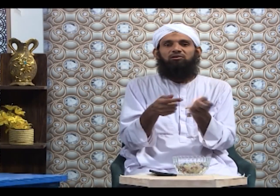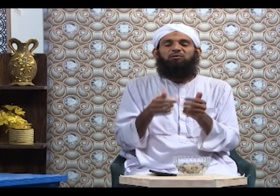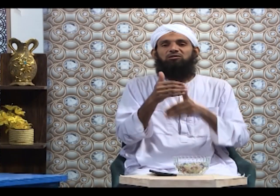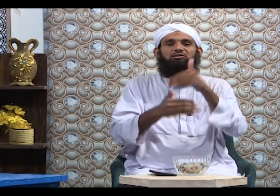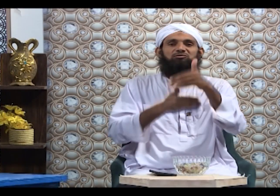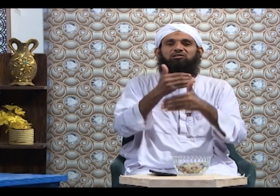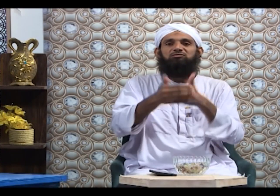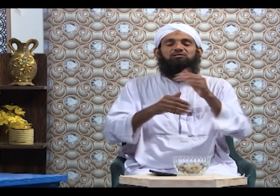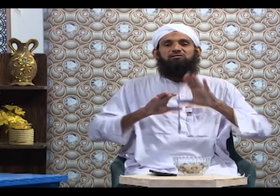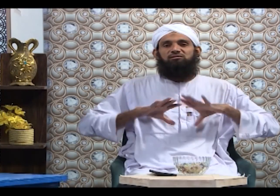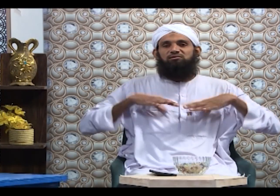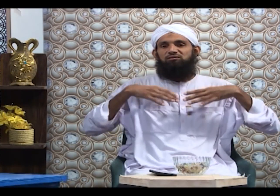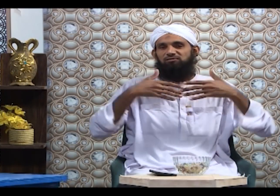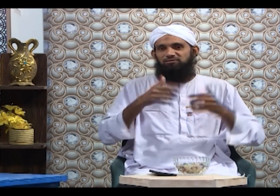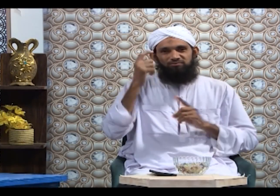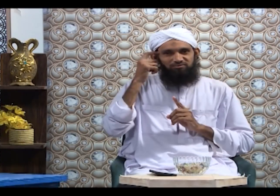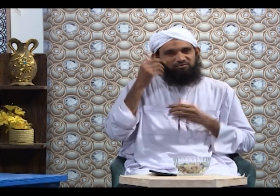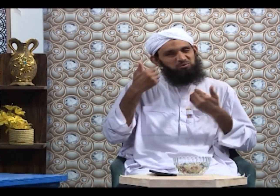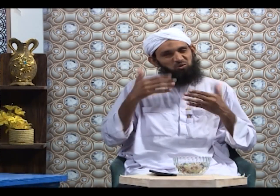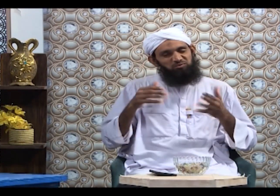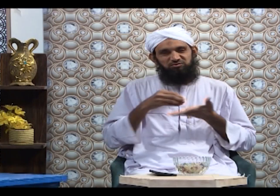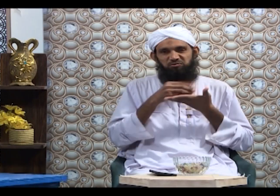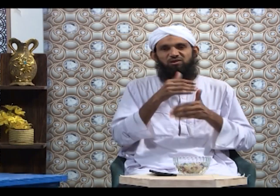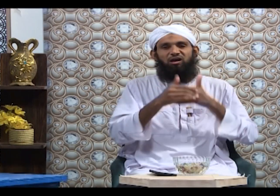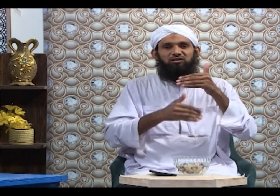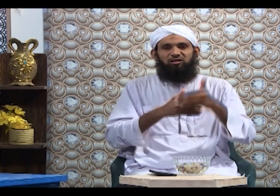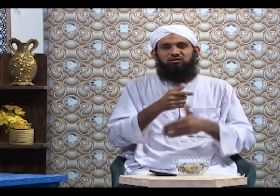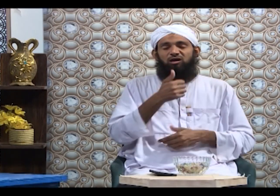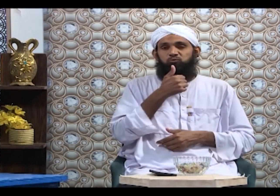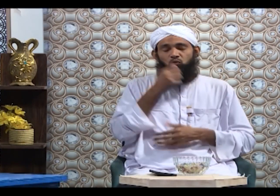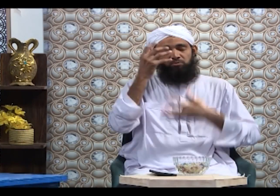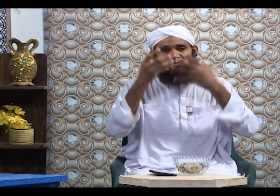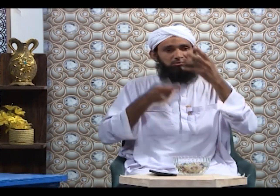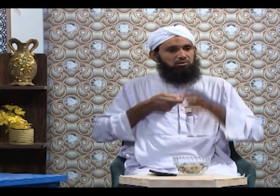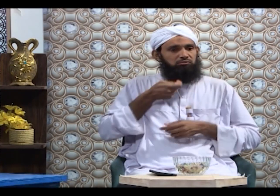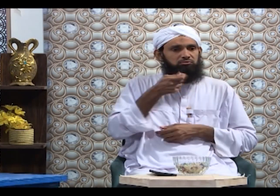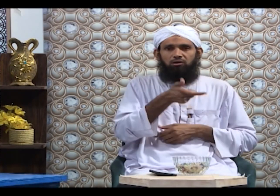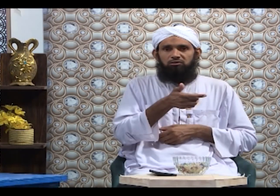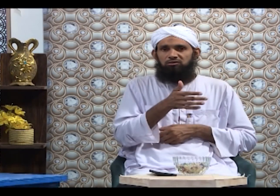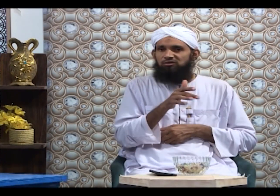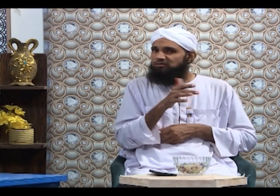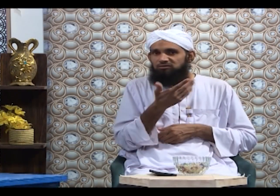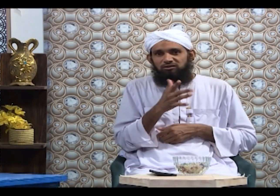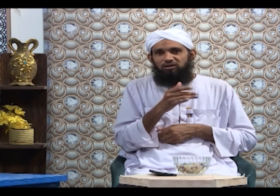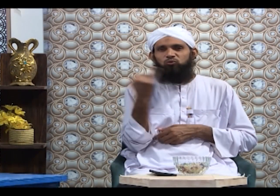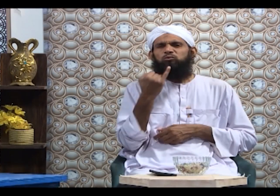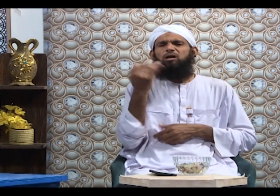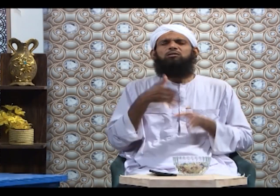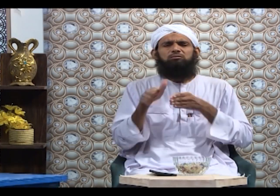مجبوری کے سبب باپ ان کی کوئی خواہش پوری نہ کر سکے تو بچے رونا دھونا شروع کر دیتے ہیں، اور پھر باپ کو چاہتے